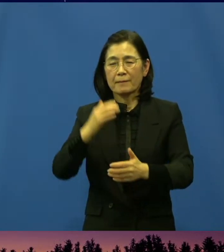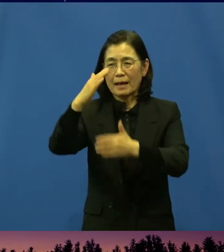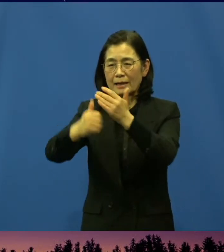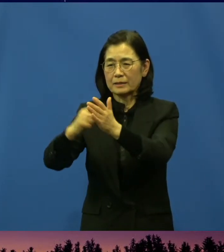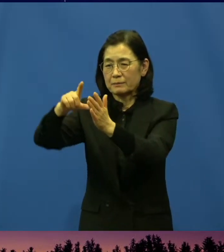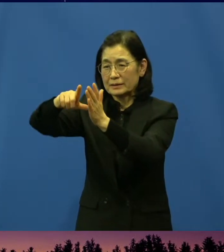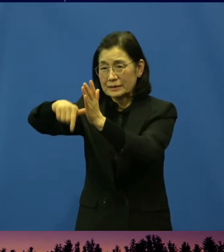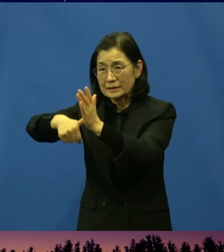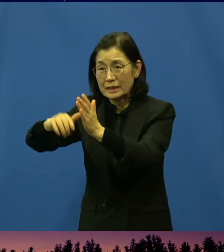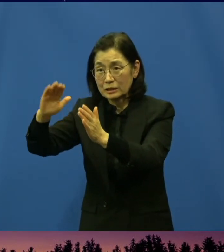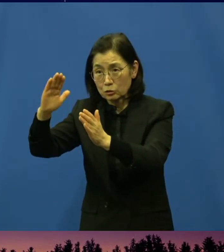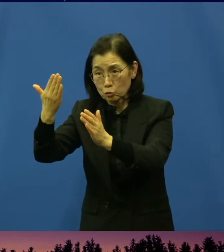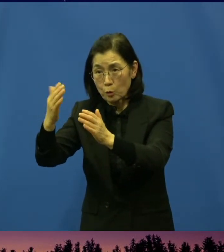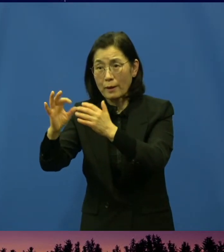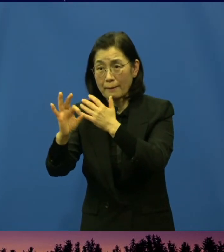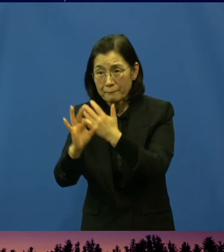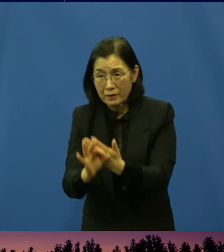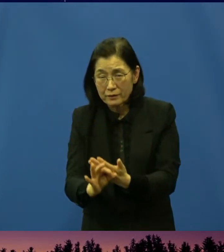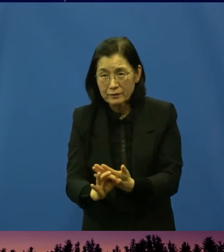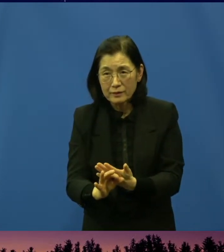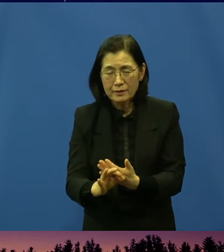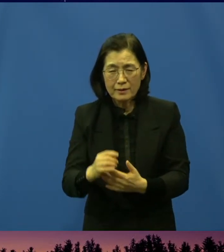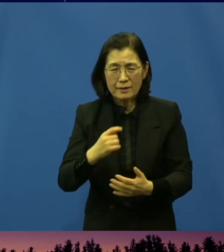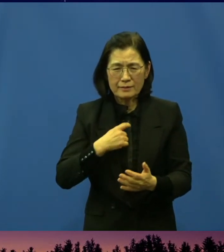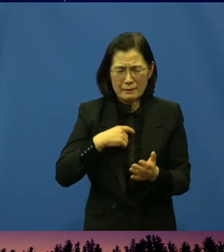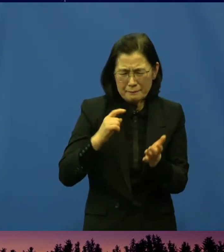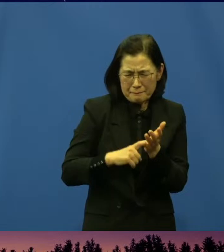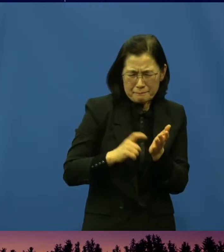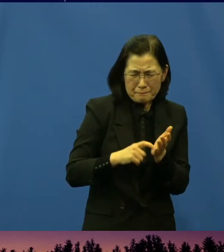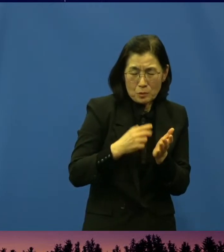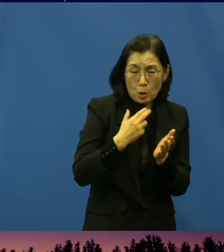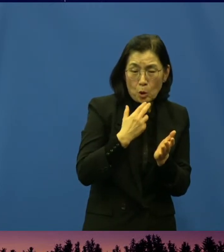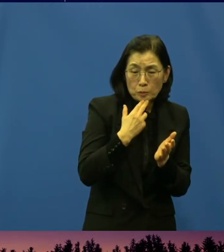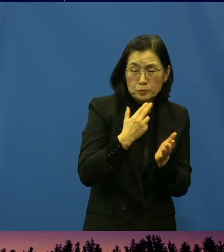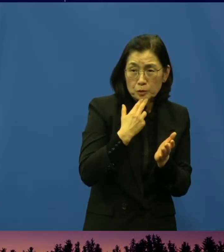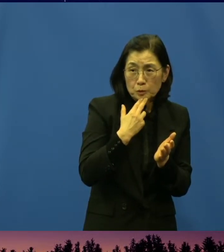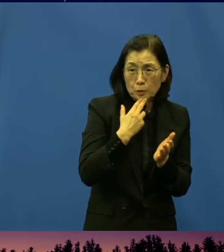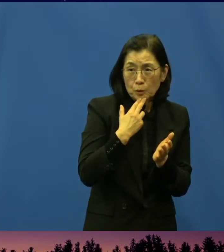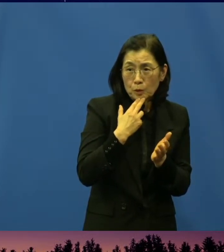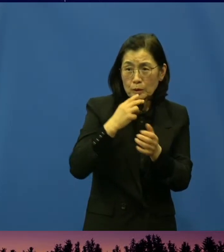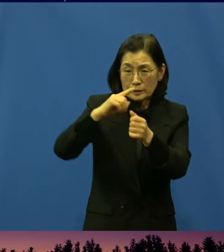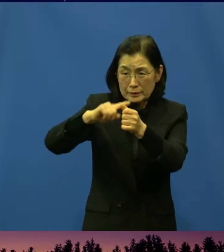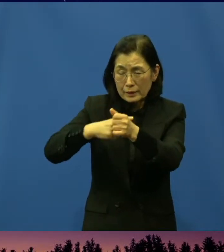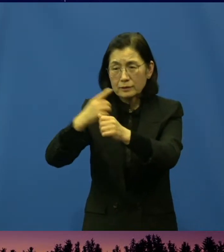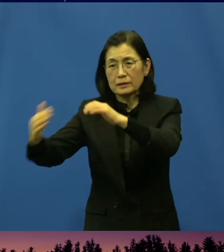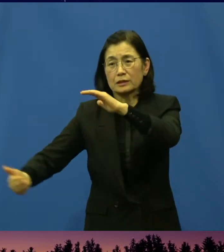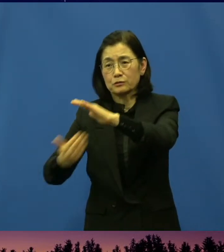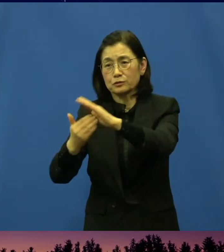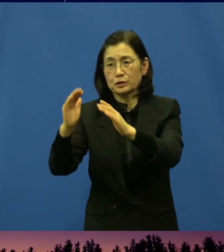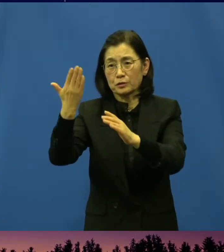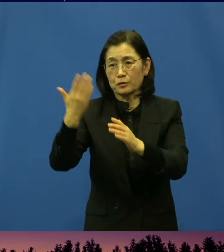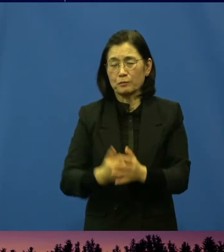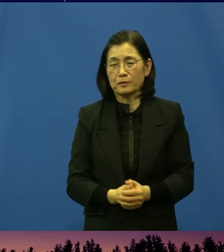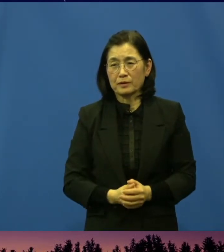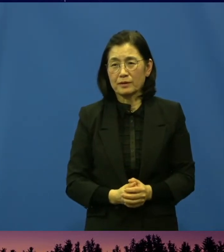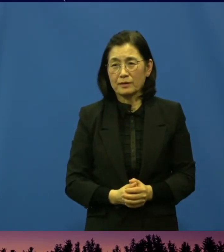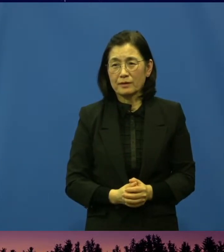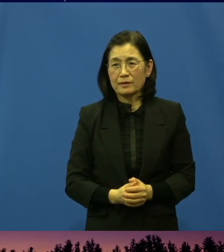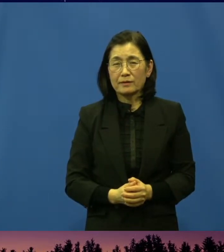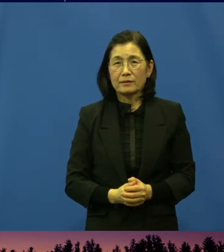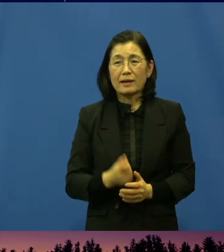오면 내가 안달복달 안 해도 될 순간이 오면 상상을 초월한 애가 쑥 나와버린단 말이야.